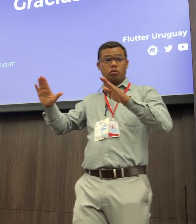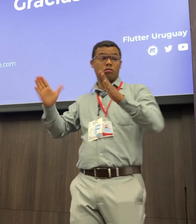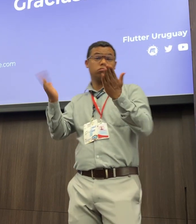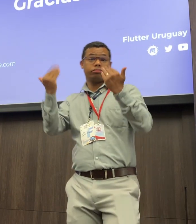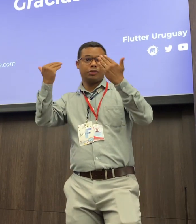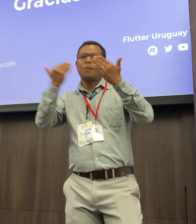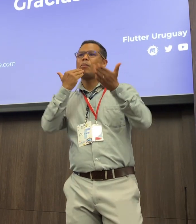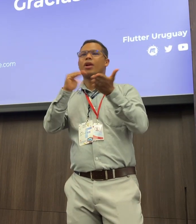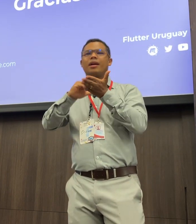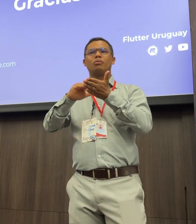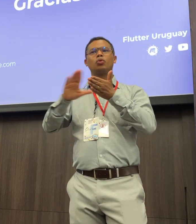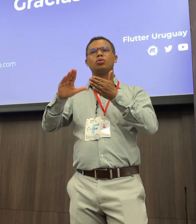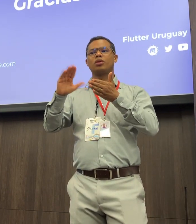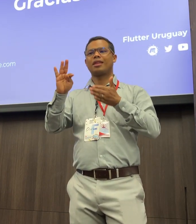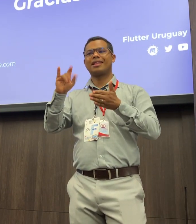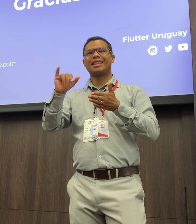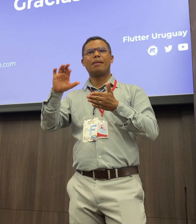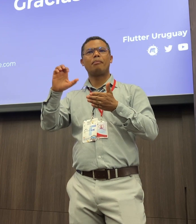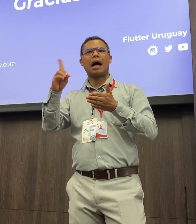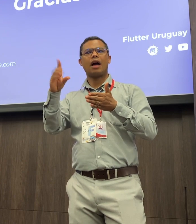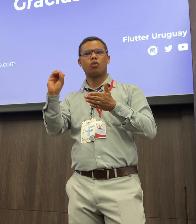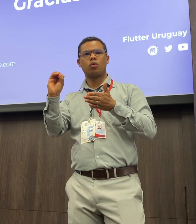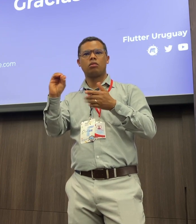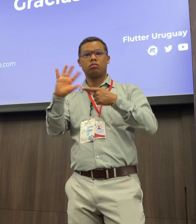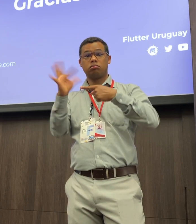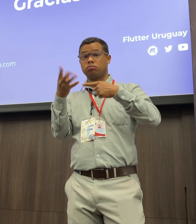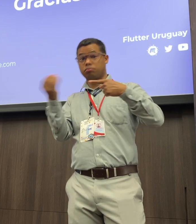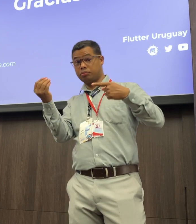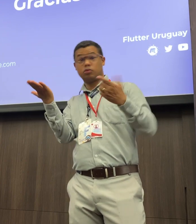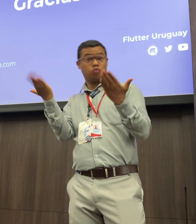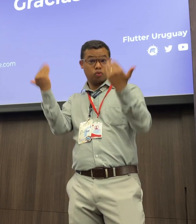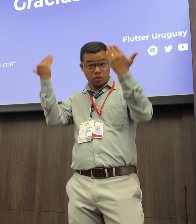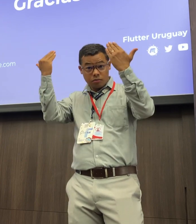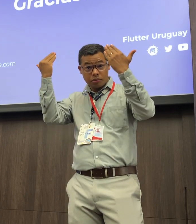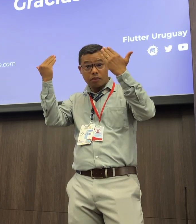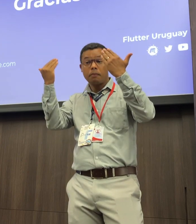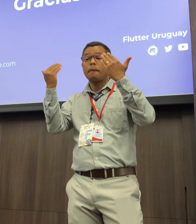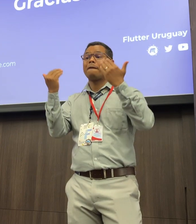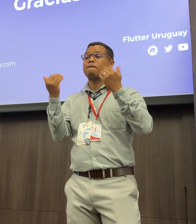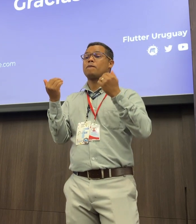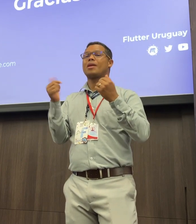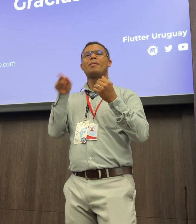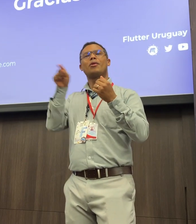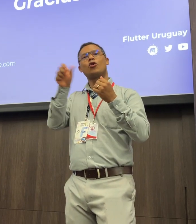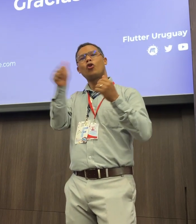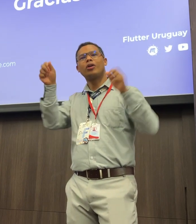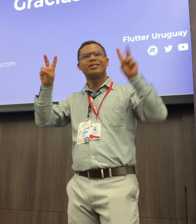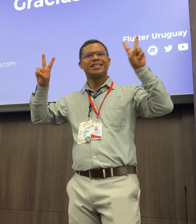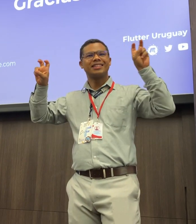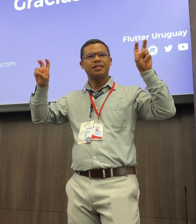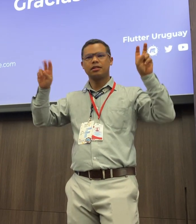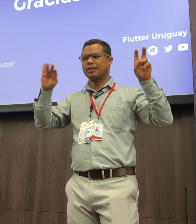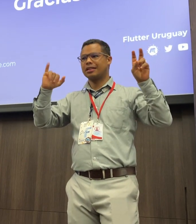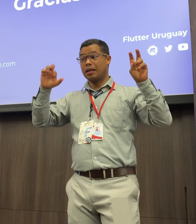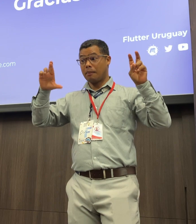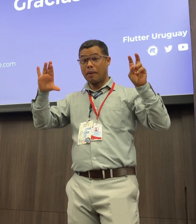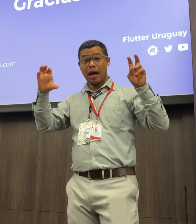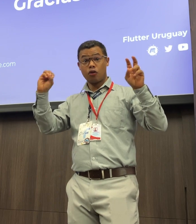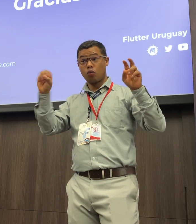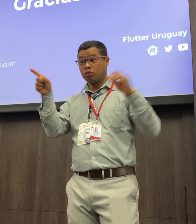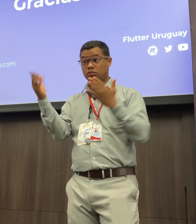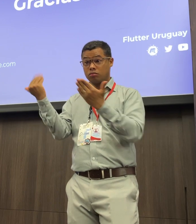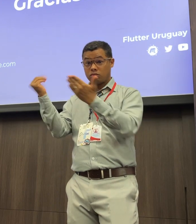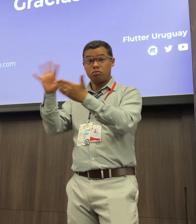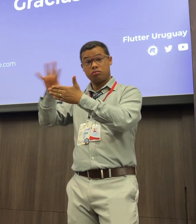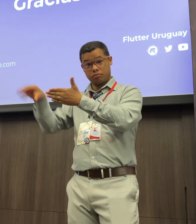por ejemplo, para el tema de error handling, ¿no? Todo este tema, ¿se puede también tomar esa ventaja del tipado o es que